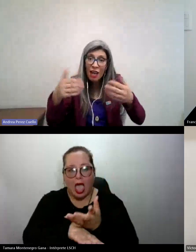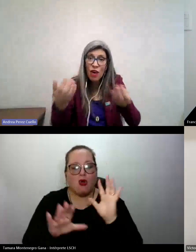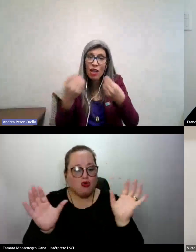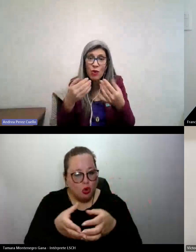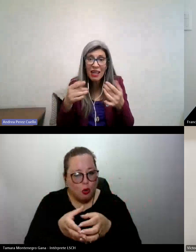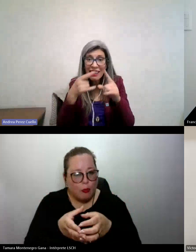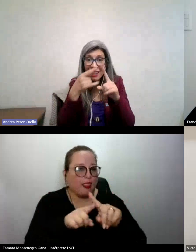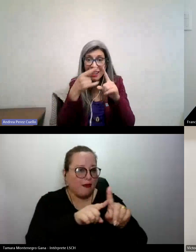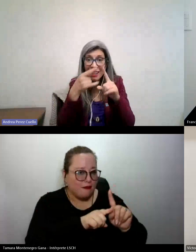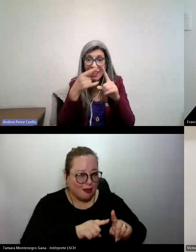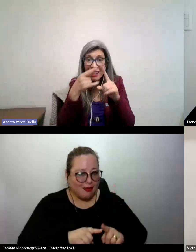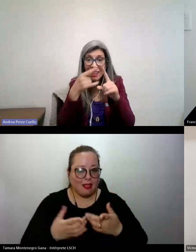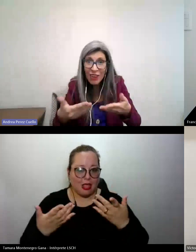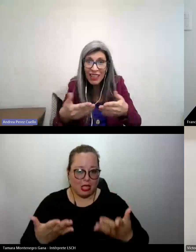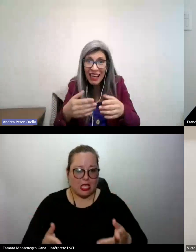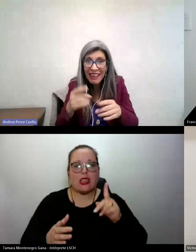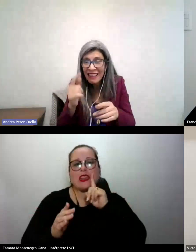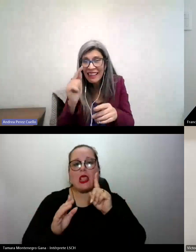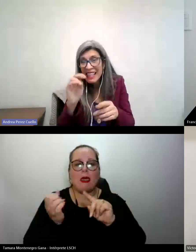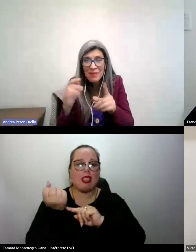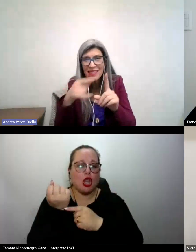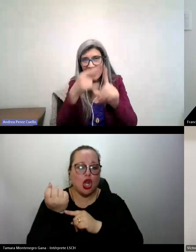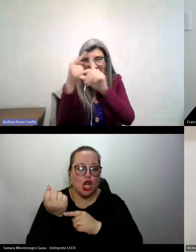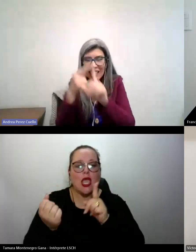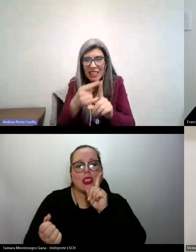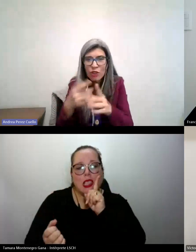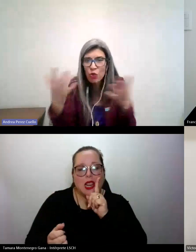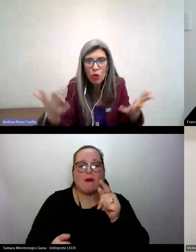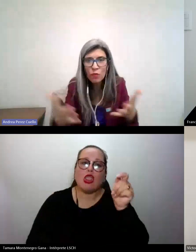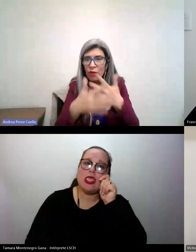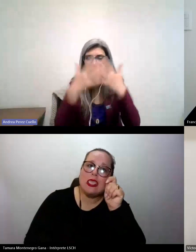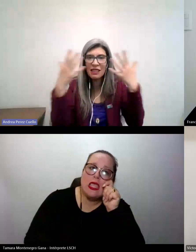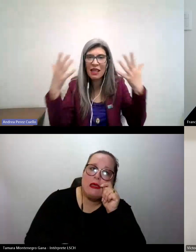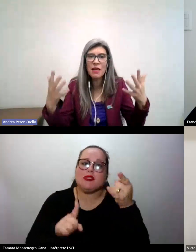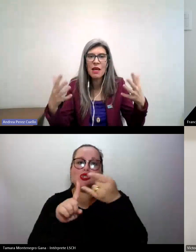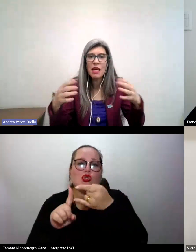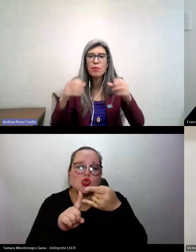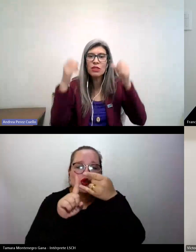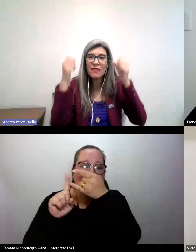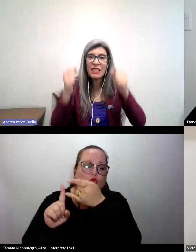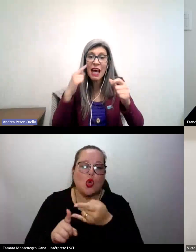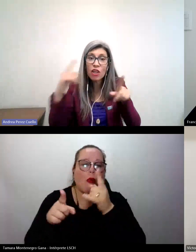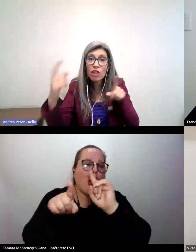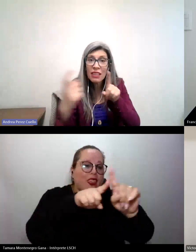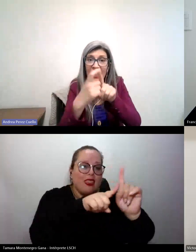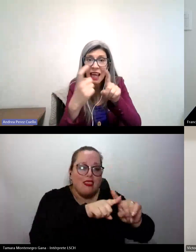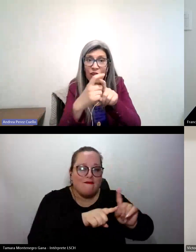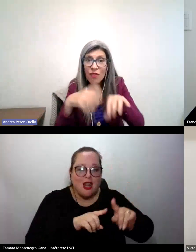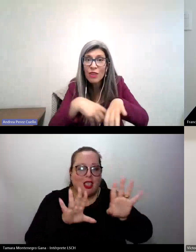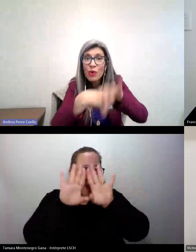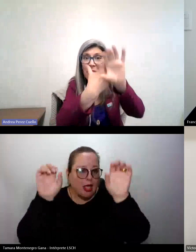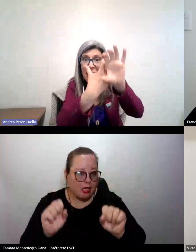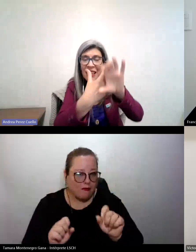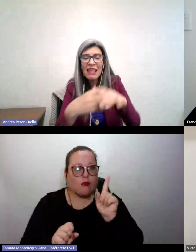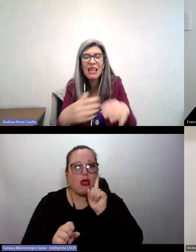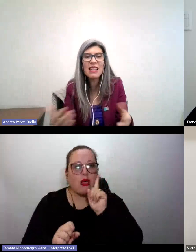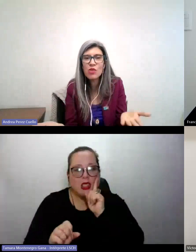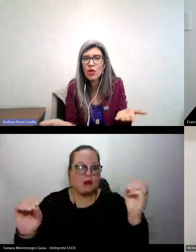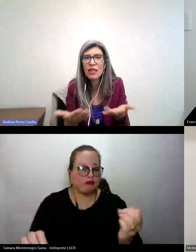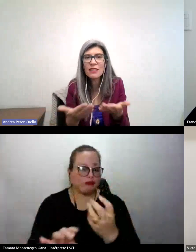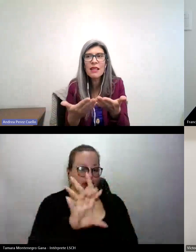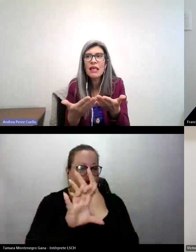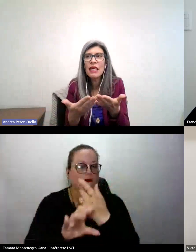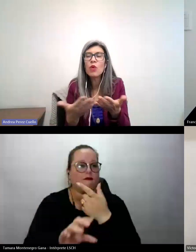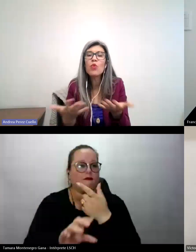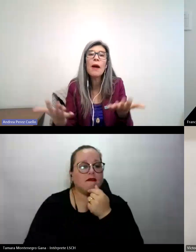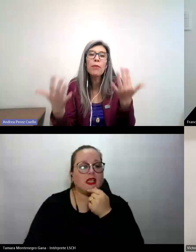Hoy día nos ayuda la tecnología, ahora el Teams o el Zoom o estas posibilidades de contactarnos virtualmente y